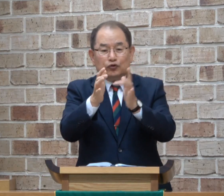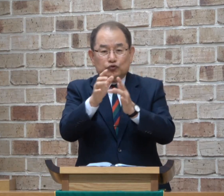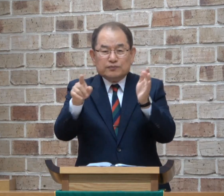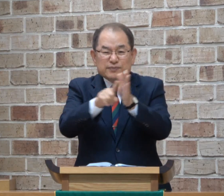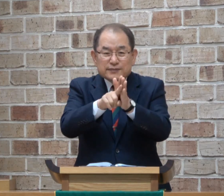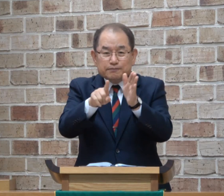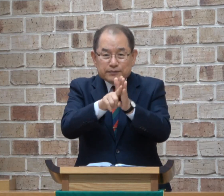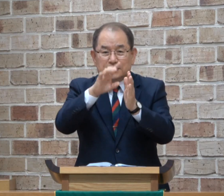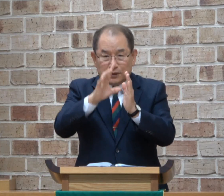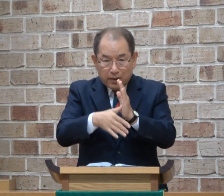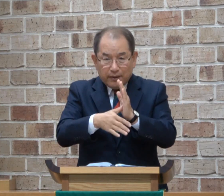때